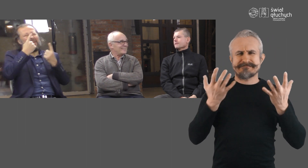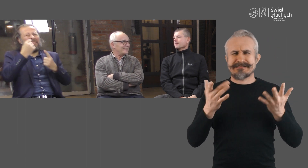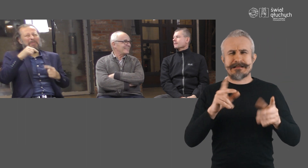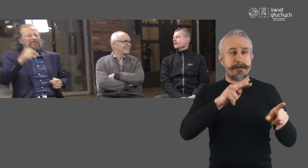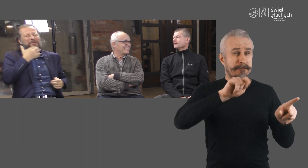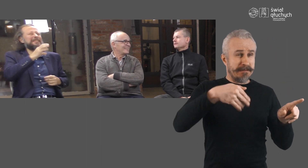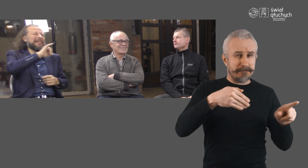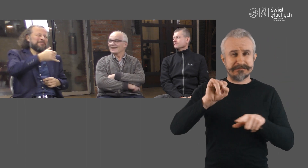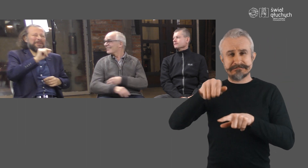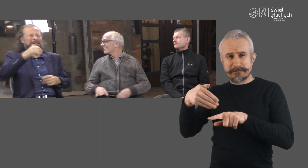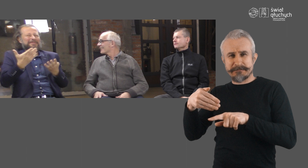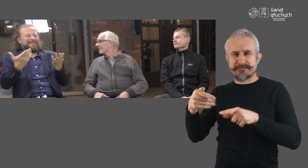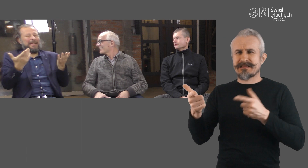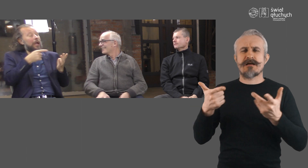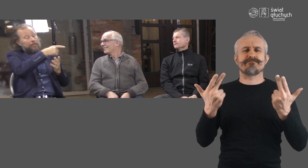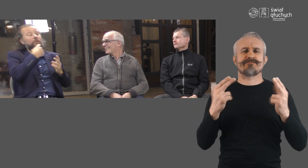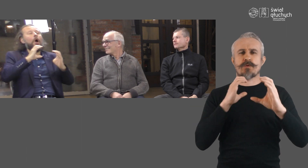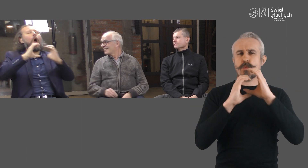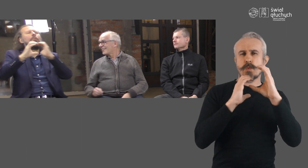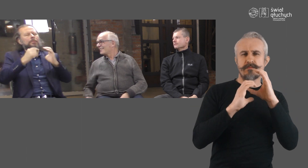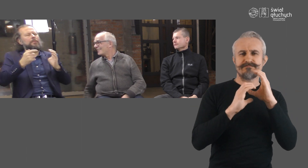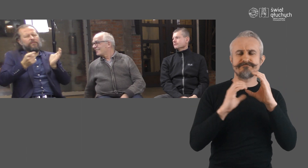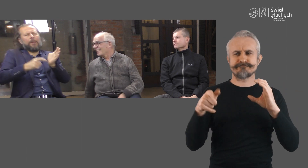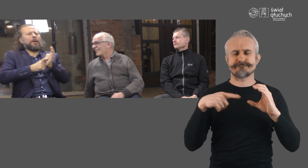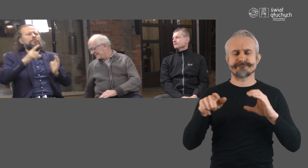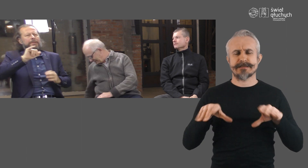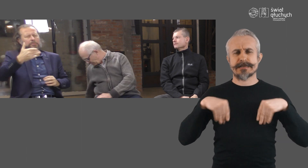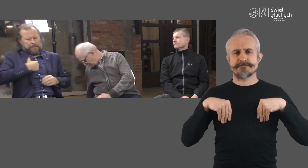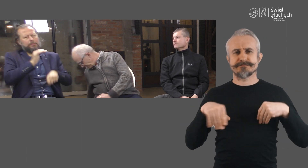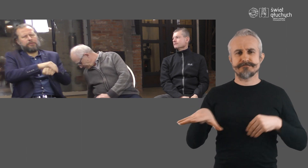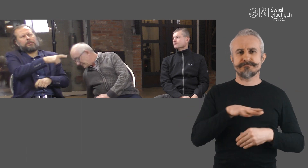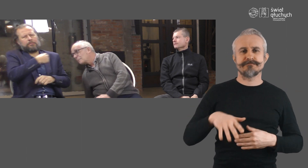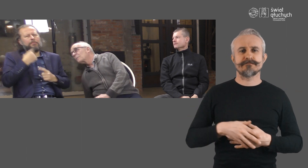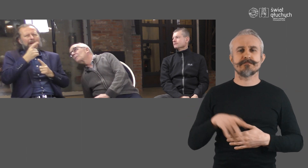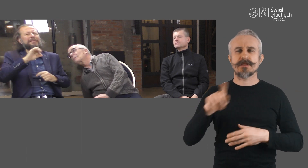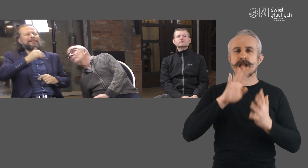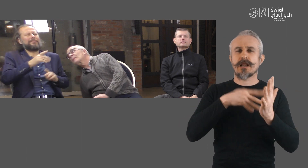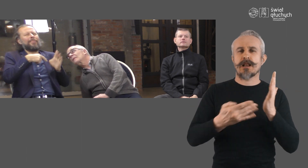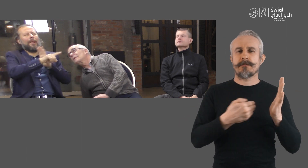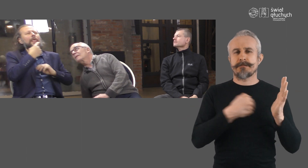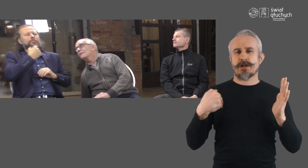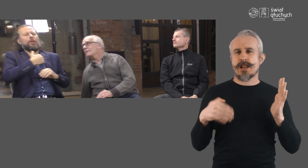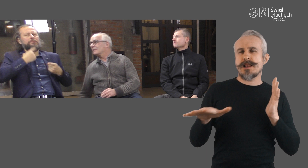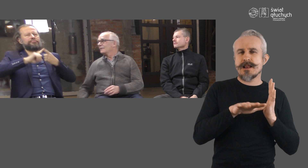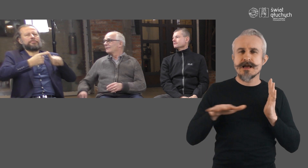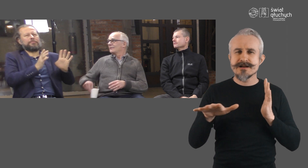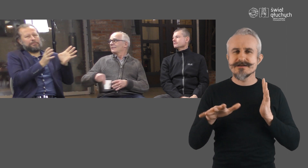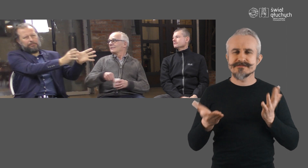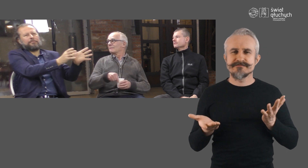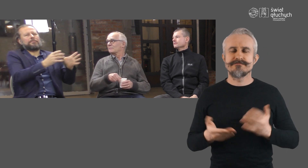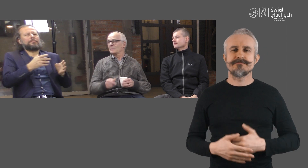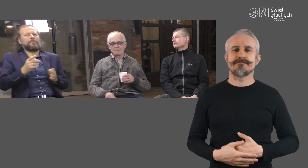łapią między sobą nawet to, że ktoś zamigał w systemie coś. Ale w komunikacji oczywiście ja